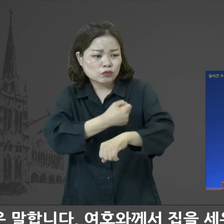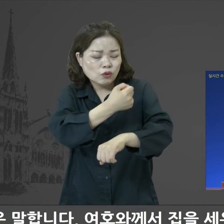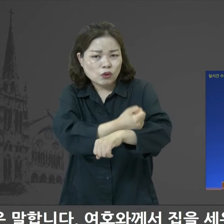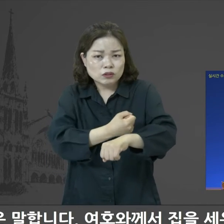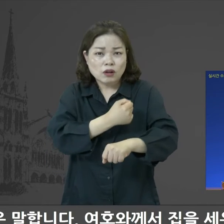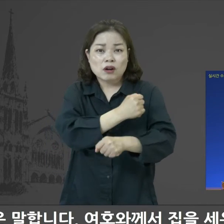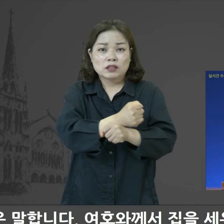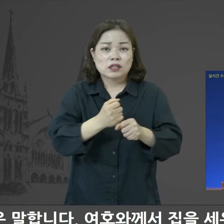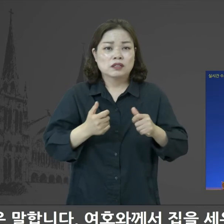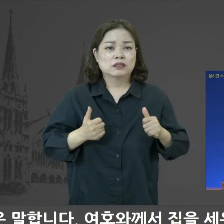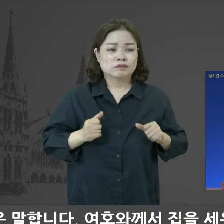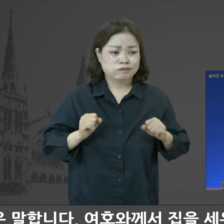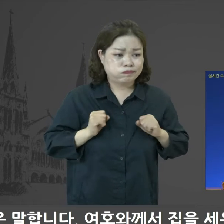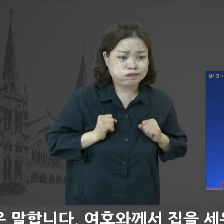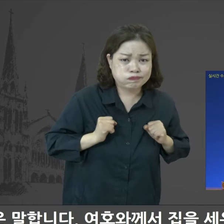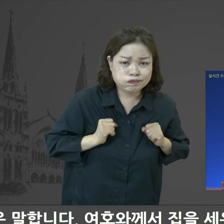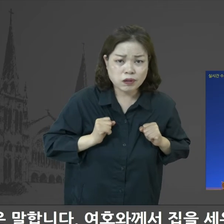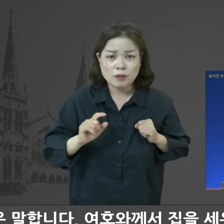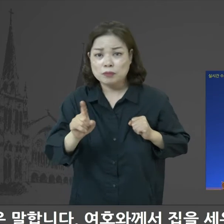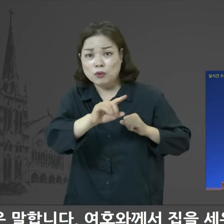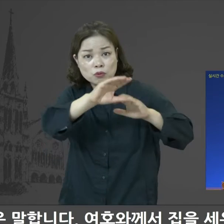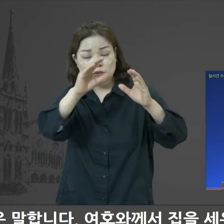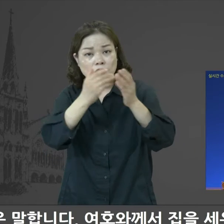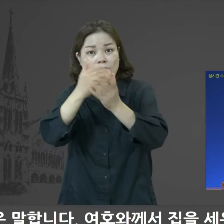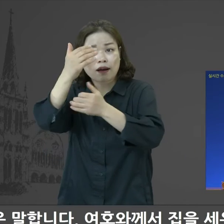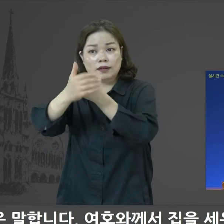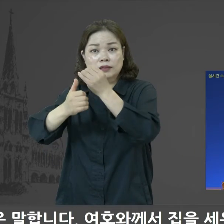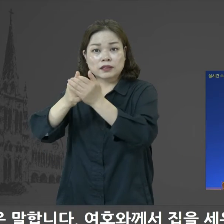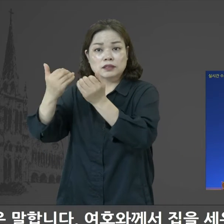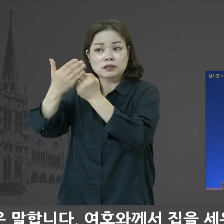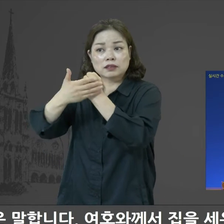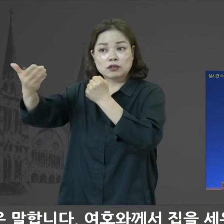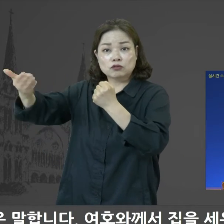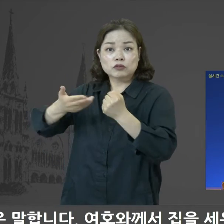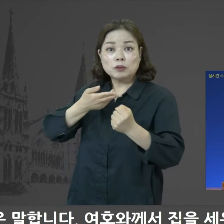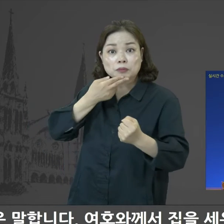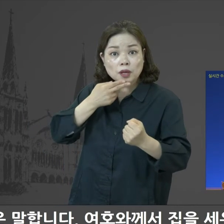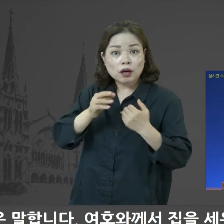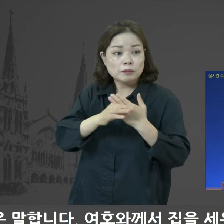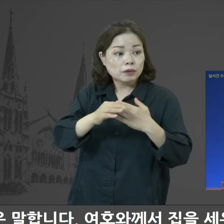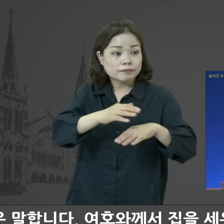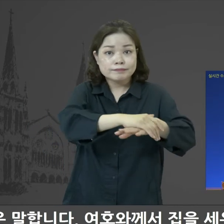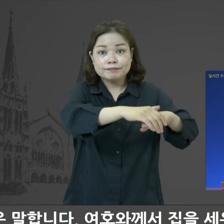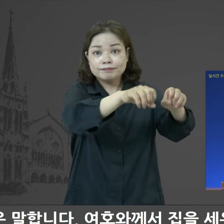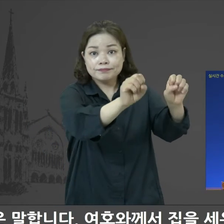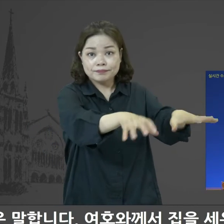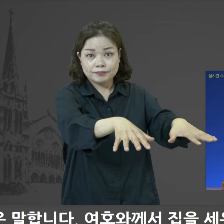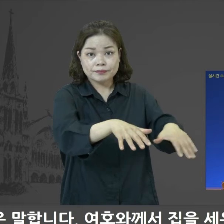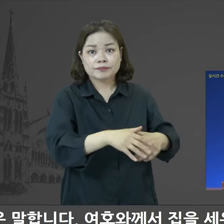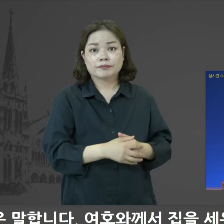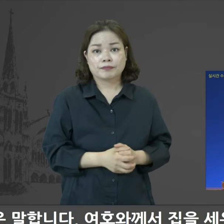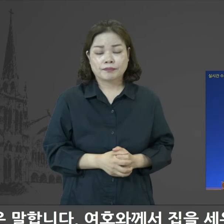먹으며 부지런히 일해도 모든 것이 하나님께서 은혜를 베푸시지 않으면 헛되다고 합니다.